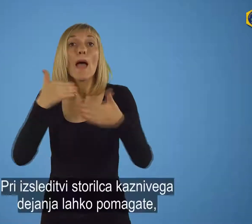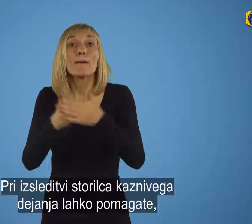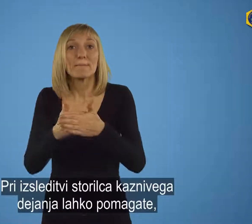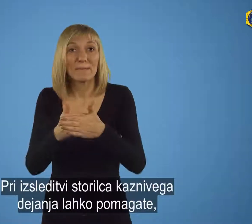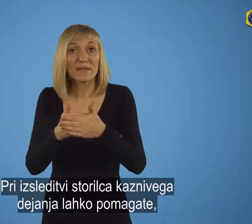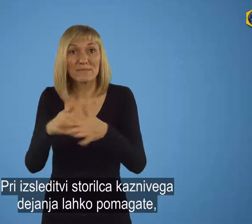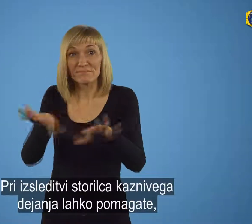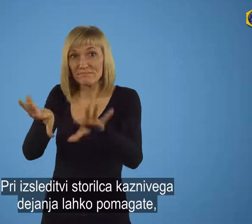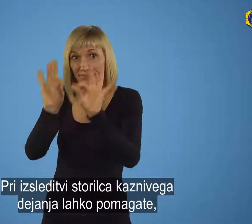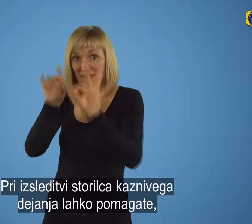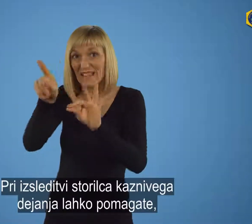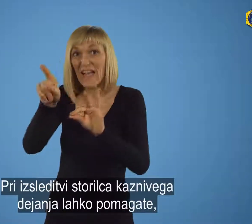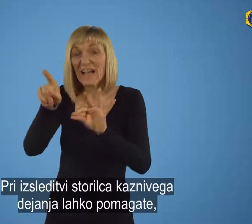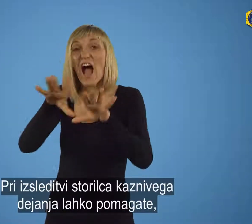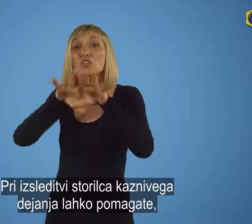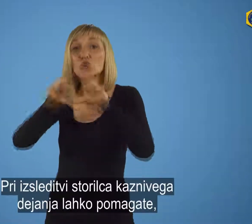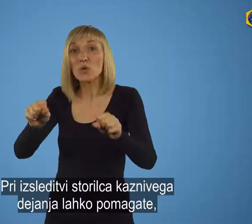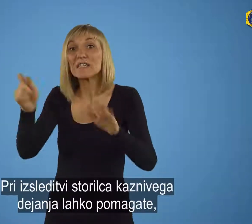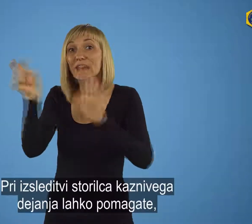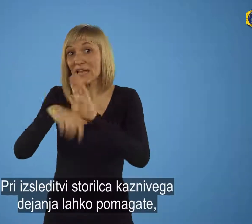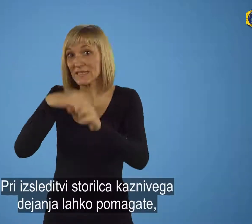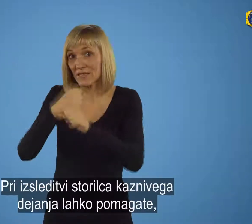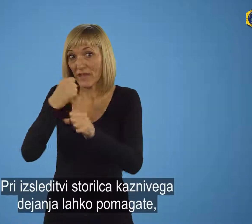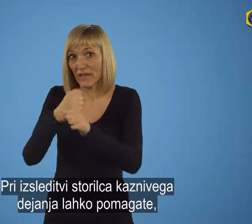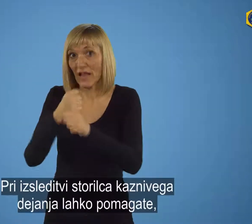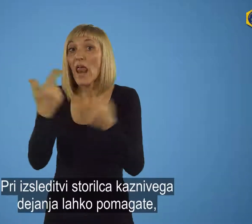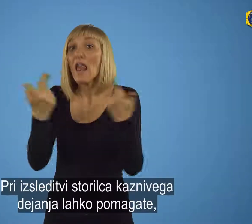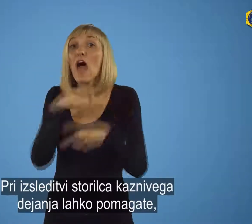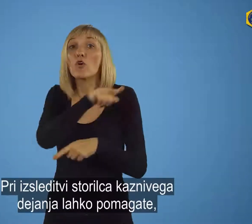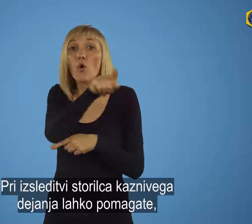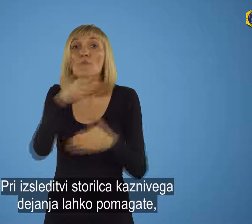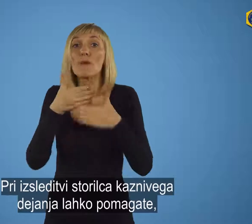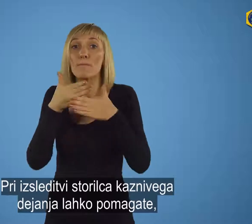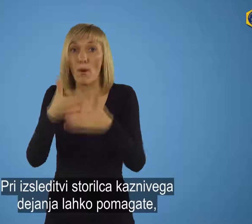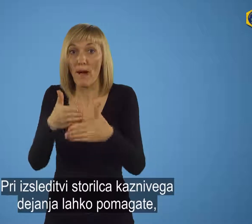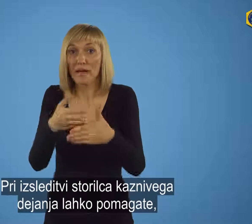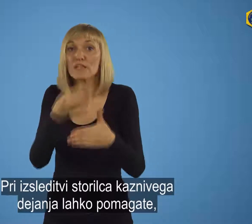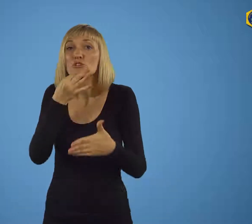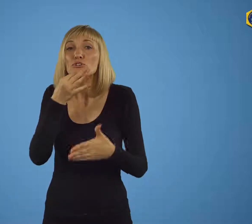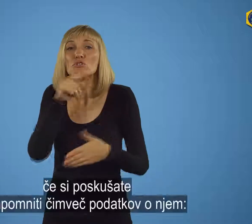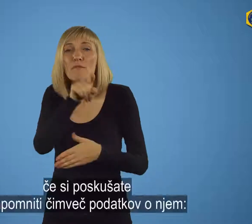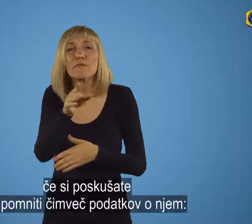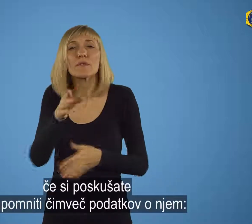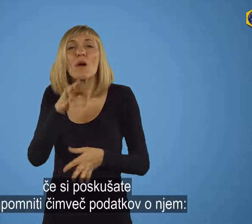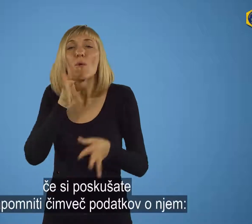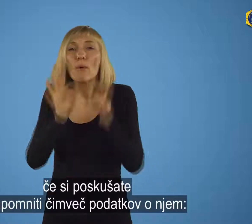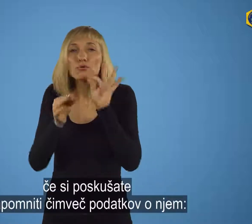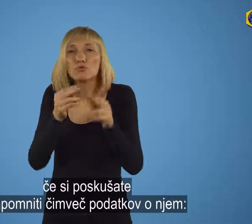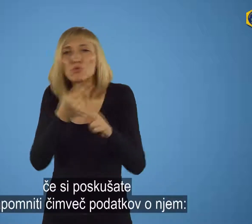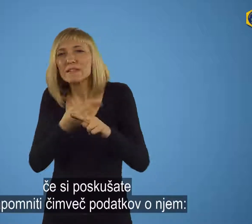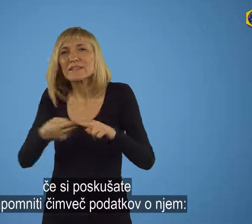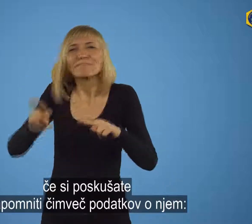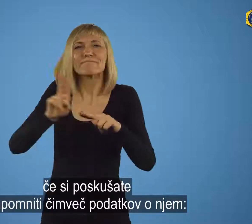Pri izsleditvi storilca kaznivega dejanja lahko pomagate, če si poskušate zapomniti čim več podatkov o